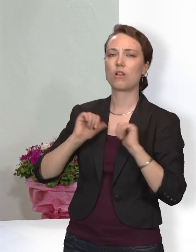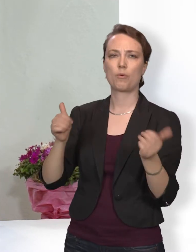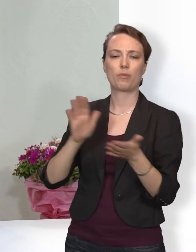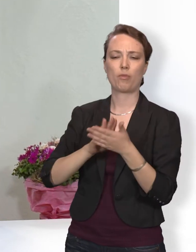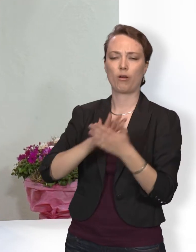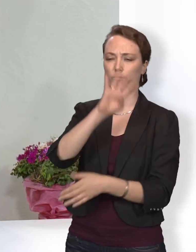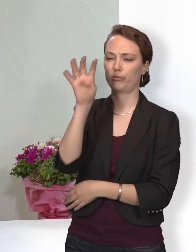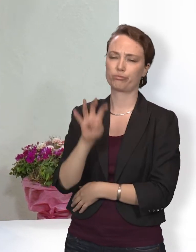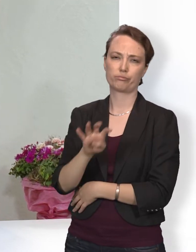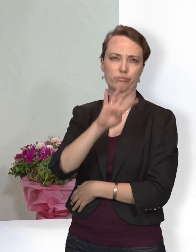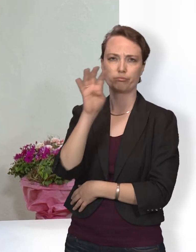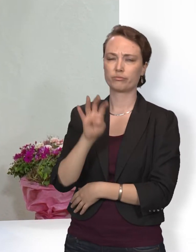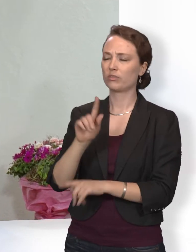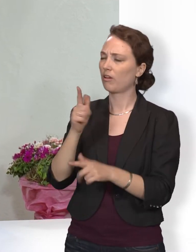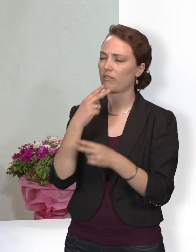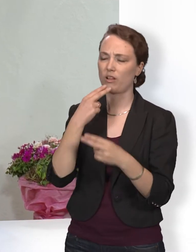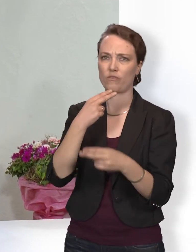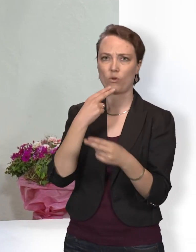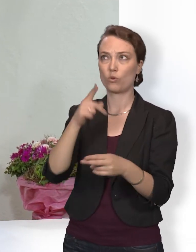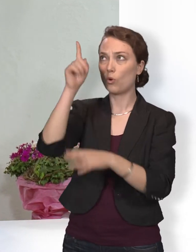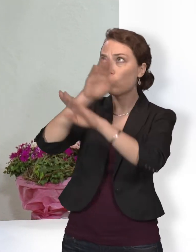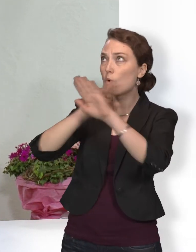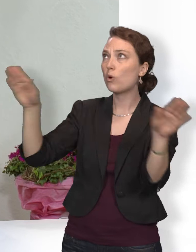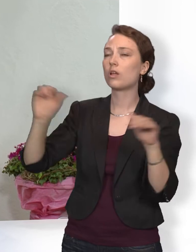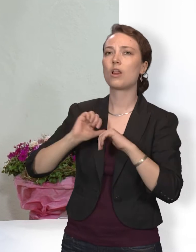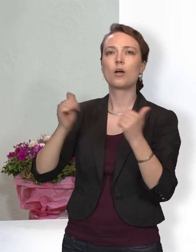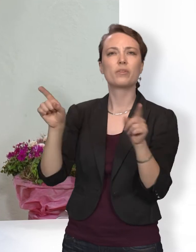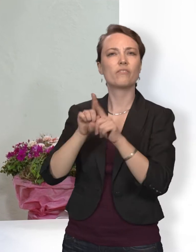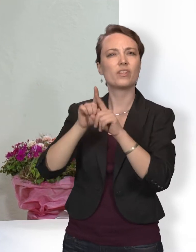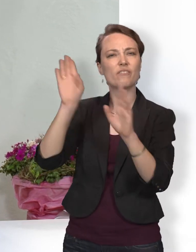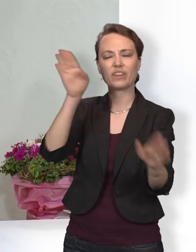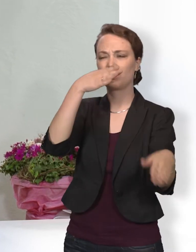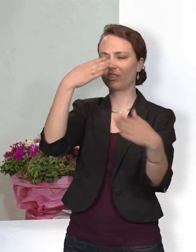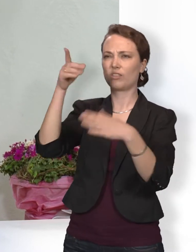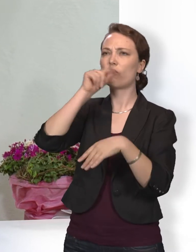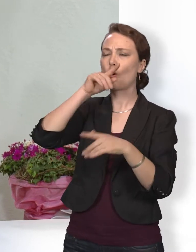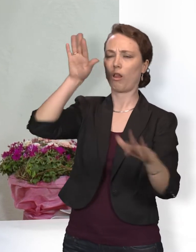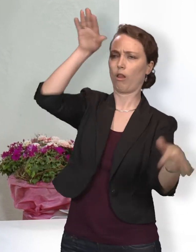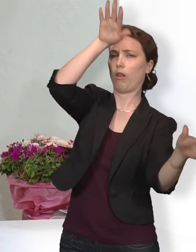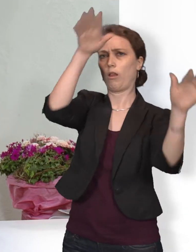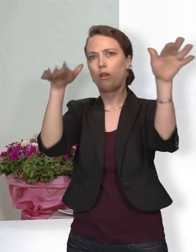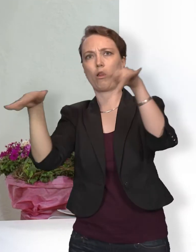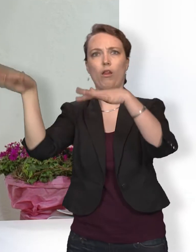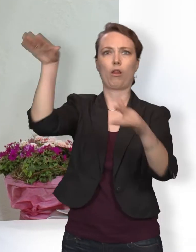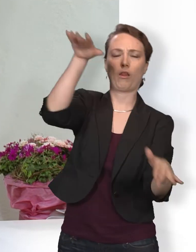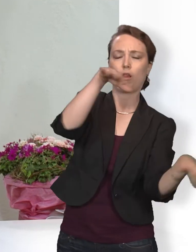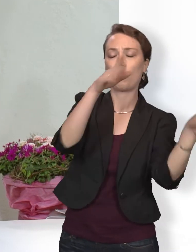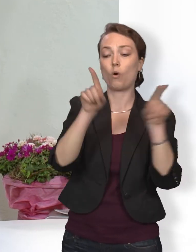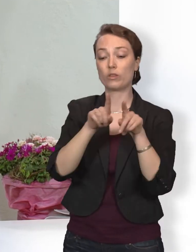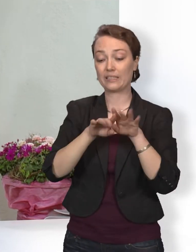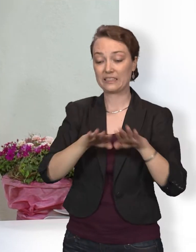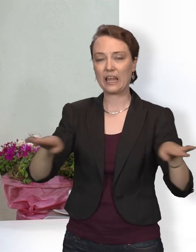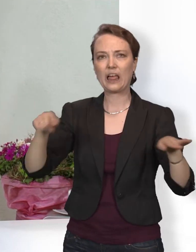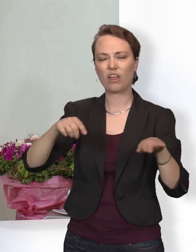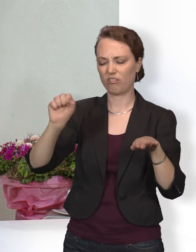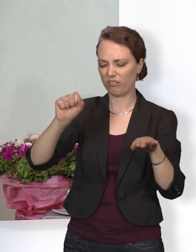Antwort. Ohne Gott ist das Leben wie ein vom Wind umhergetriebener Vogel oder wie ein tiefer See, der